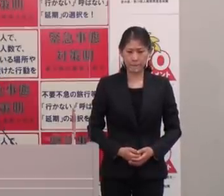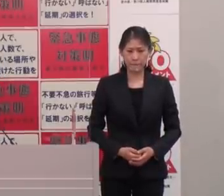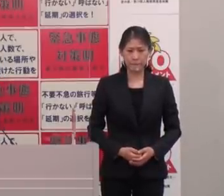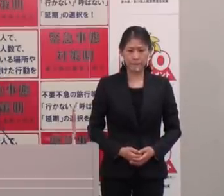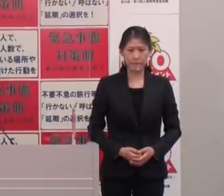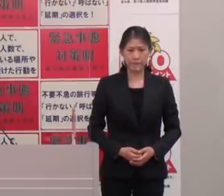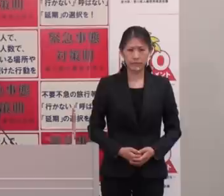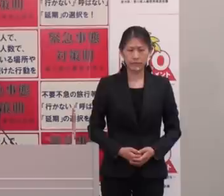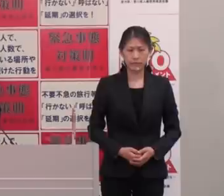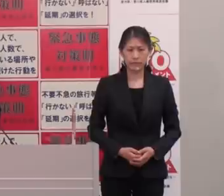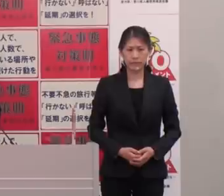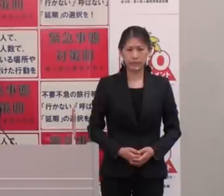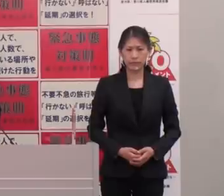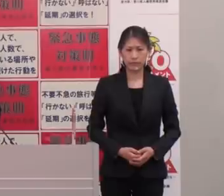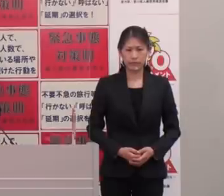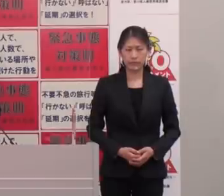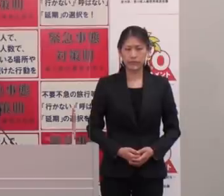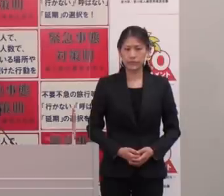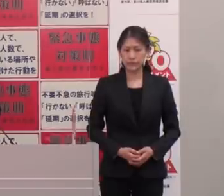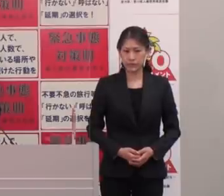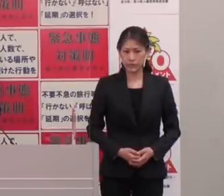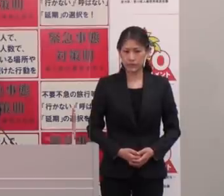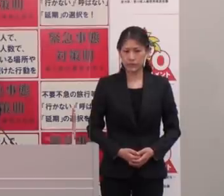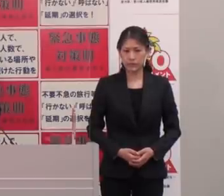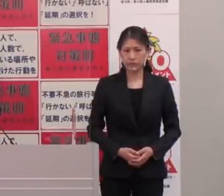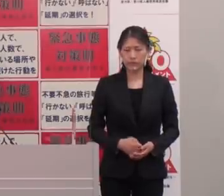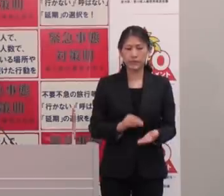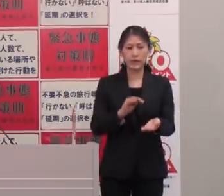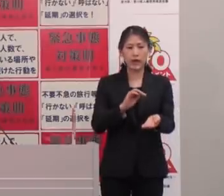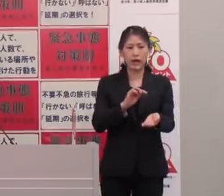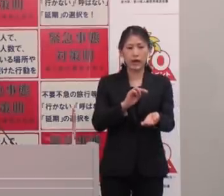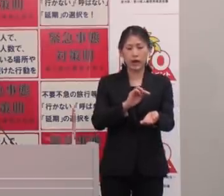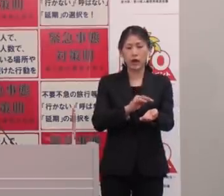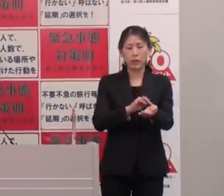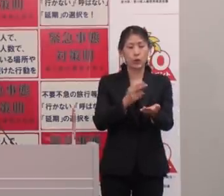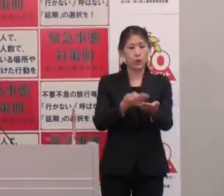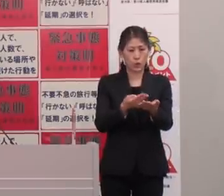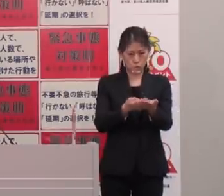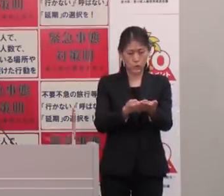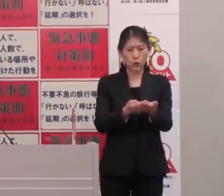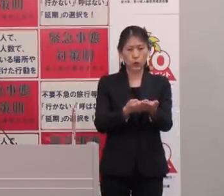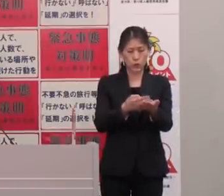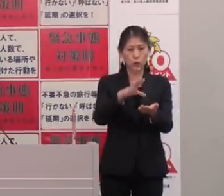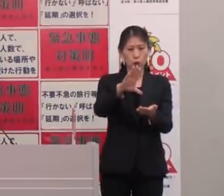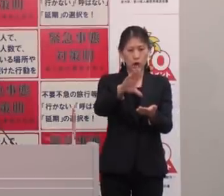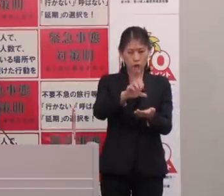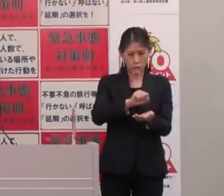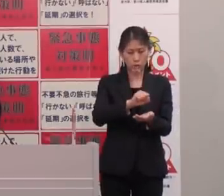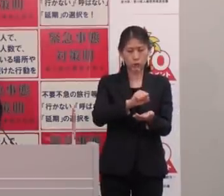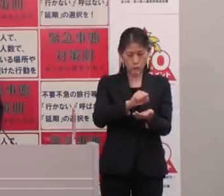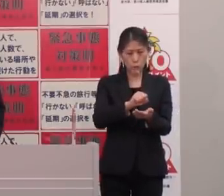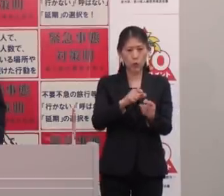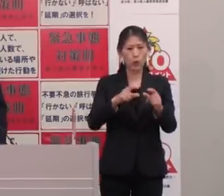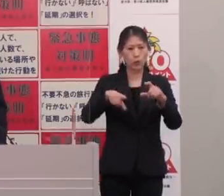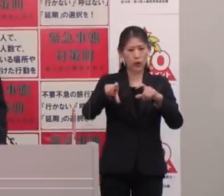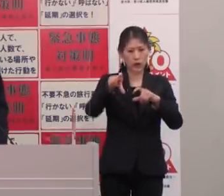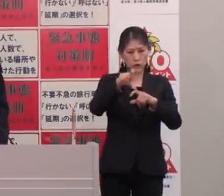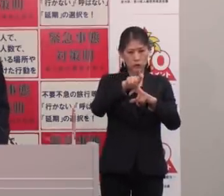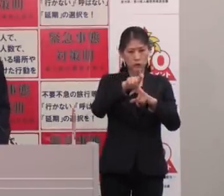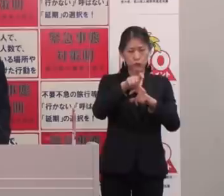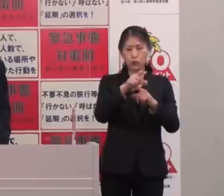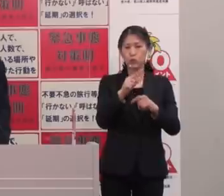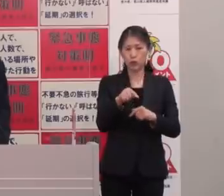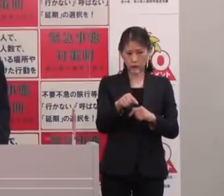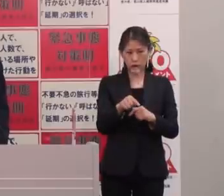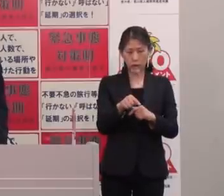ほど の報告にもありました、確保病床の拡充について個別にお願いしているというところなんですけども、これは県内のどれ